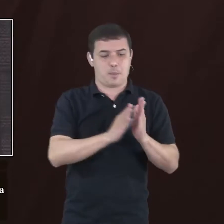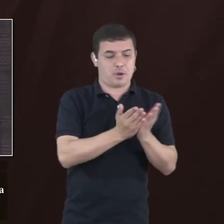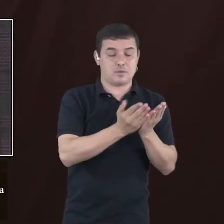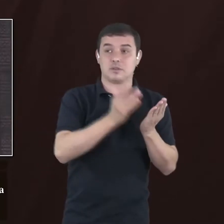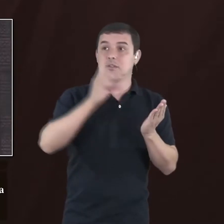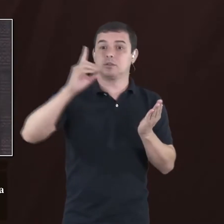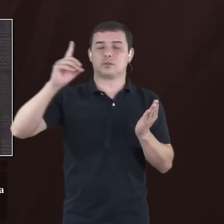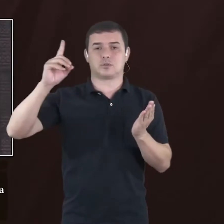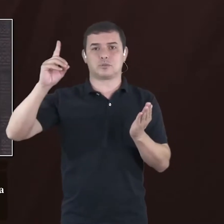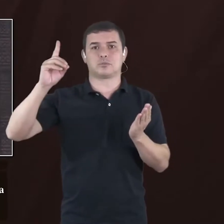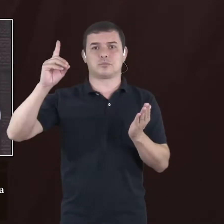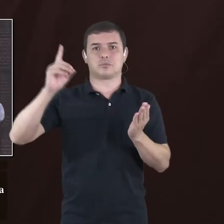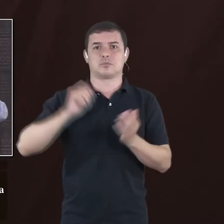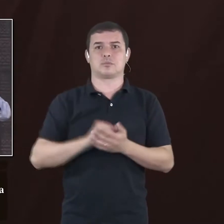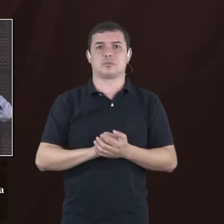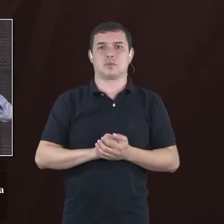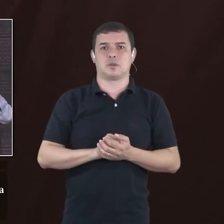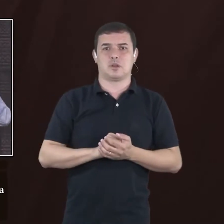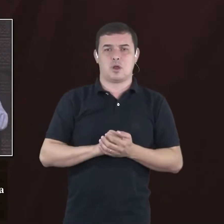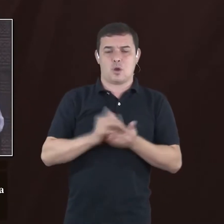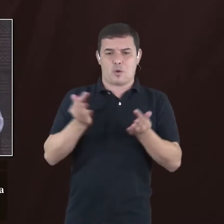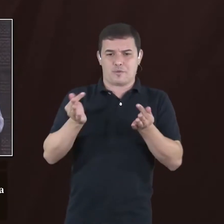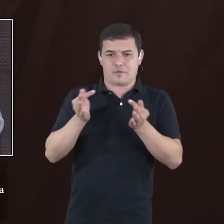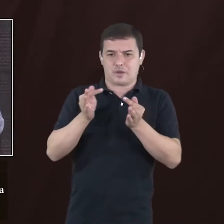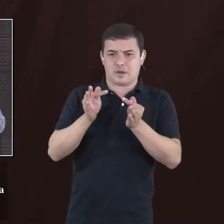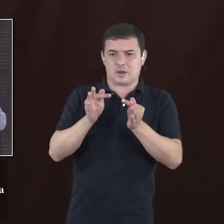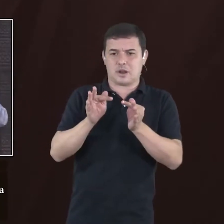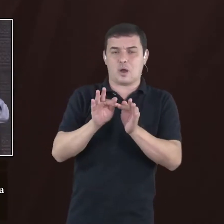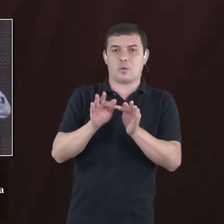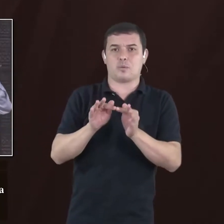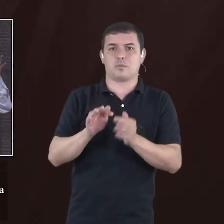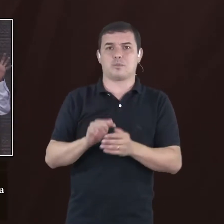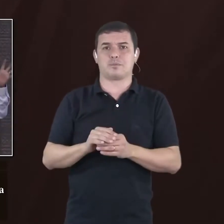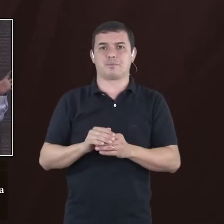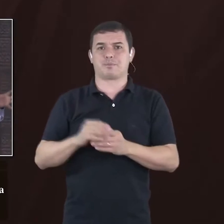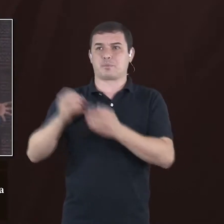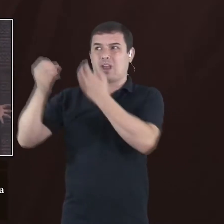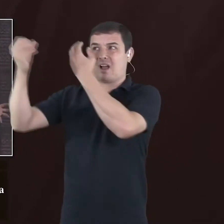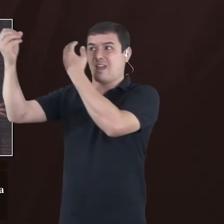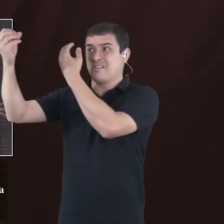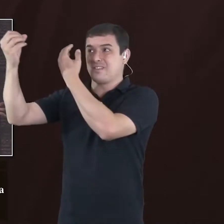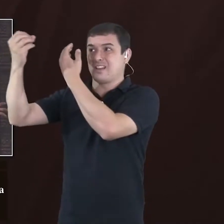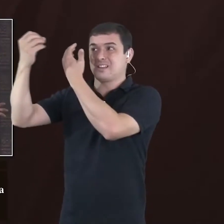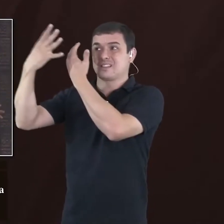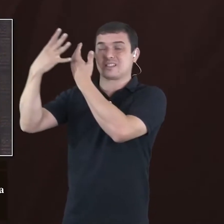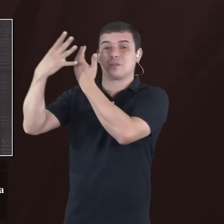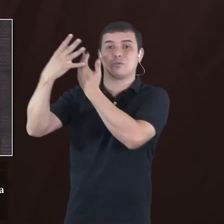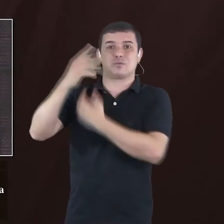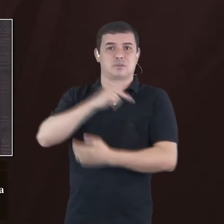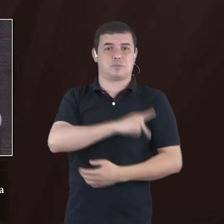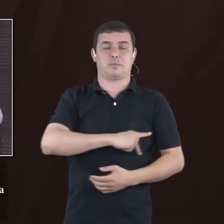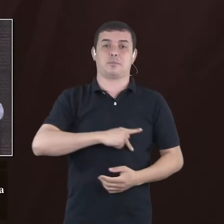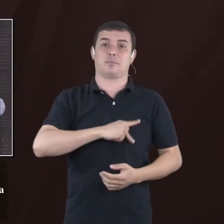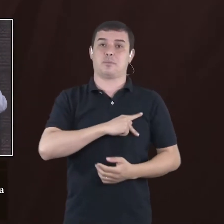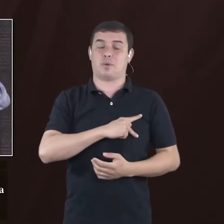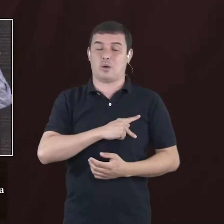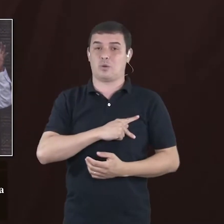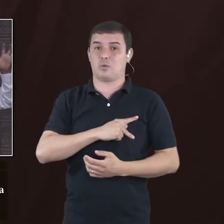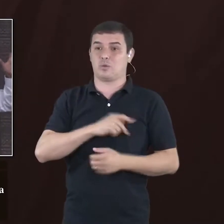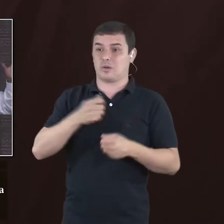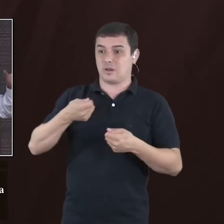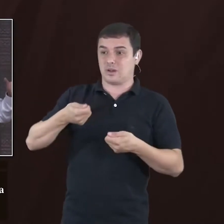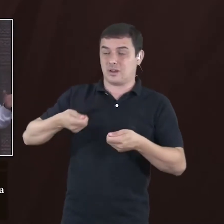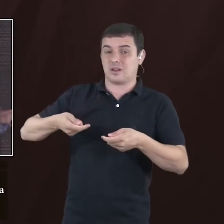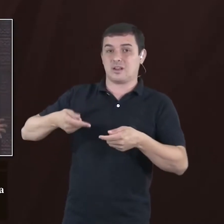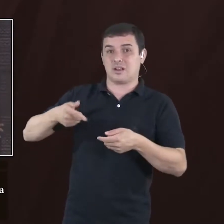de Deus. A completação aqui, irmãos, se refere à revelação. Sem a